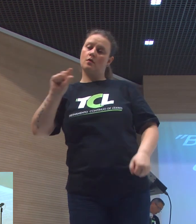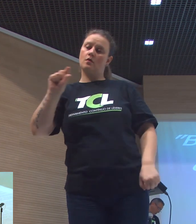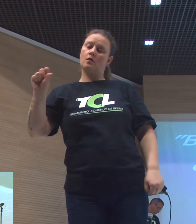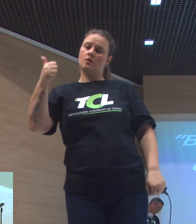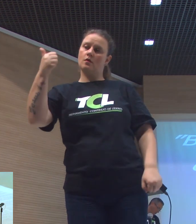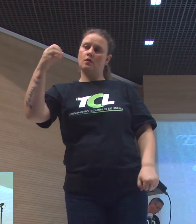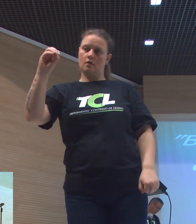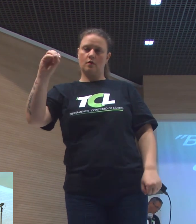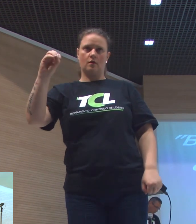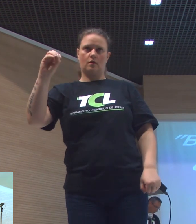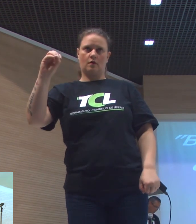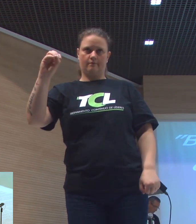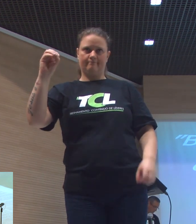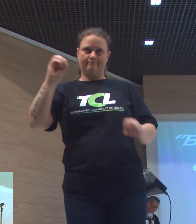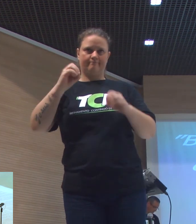mas